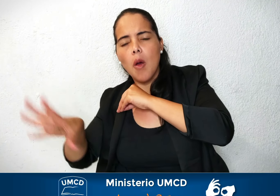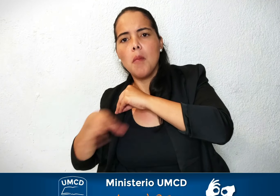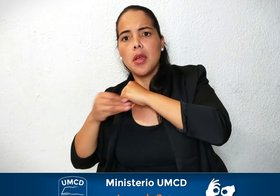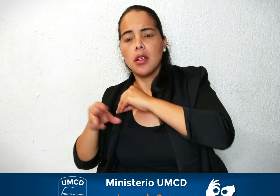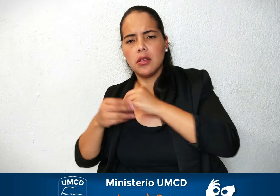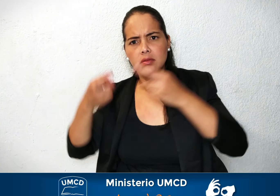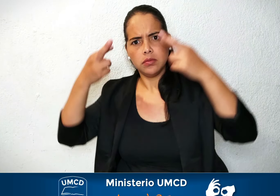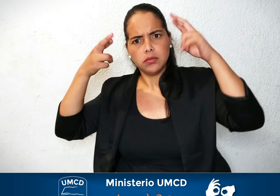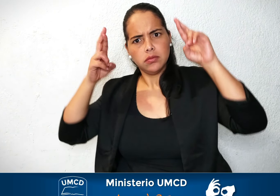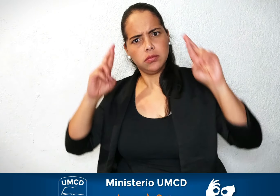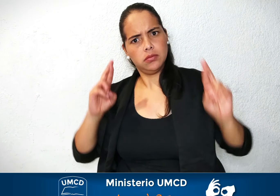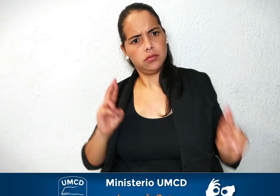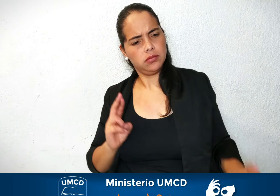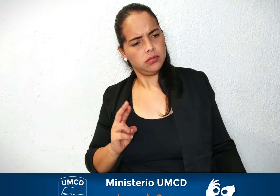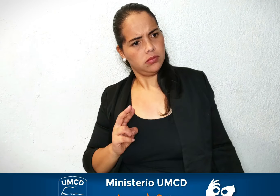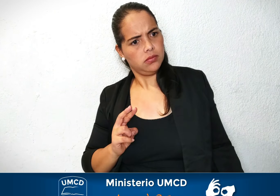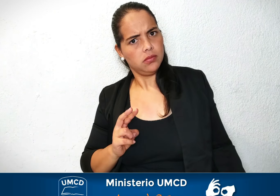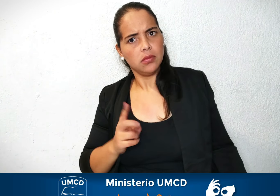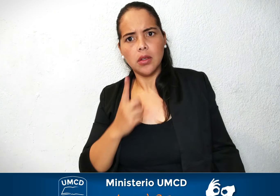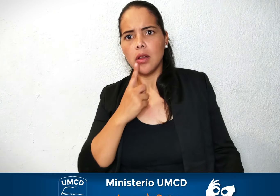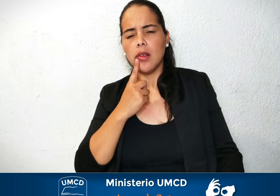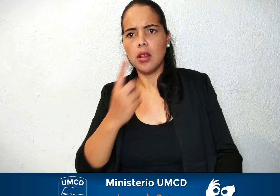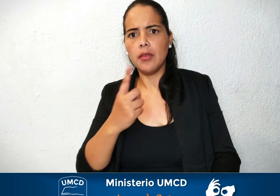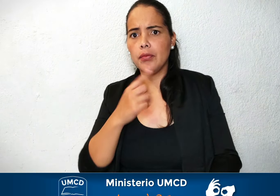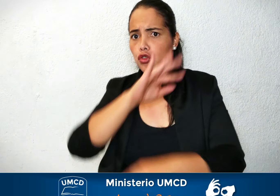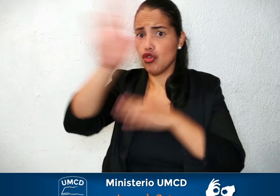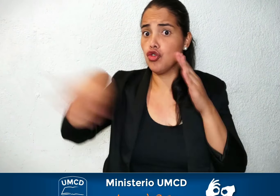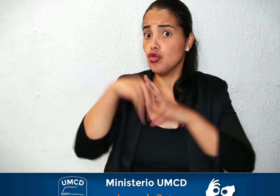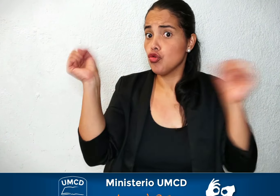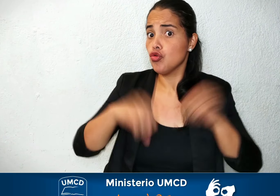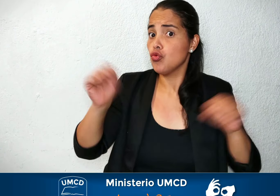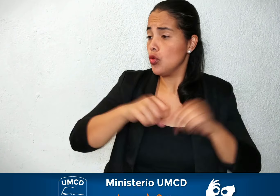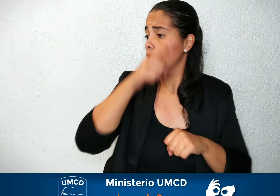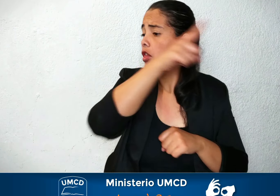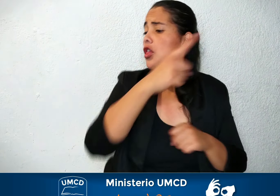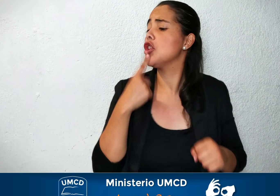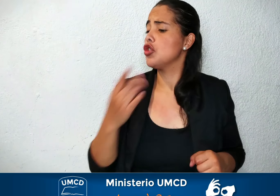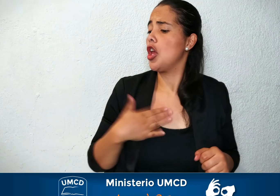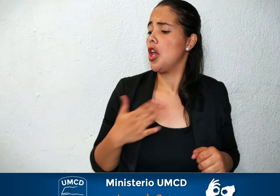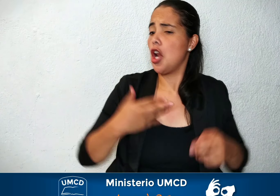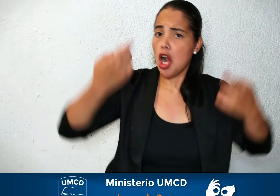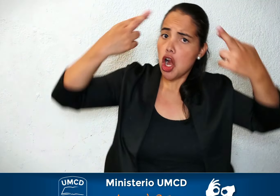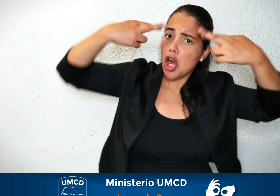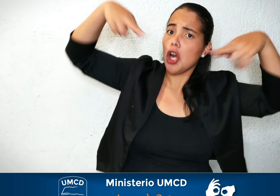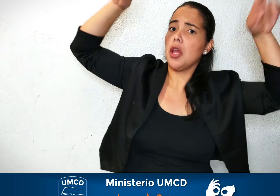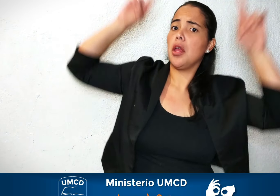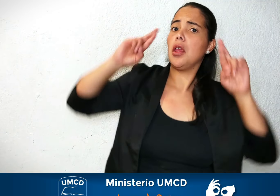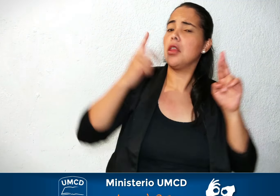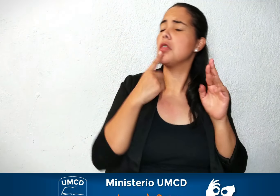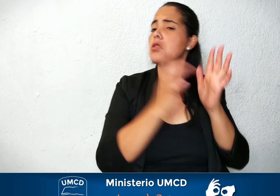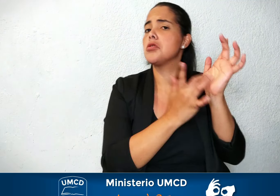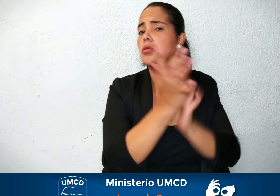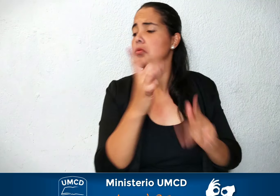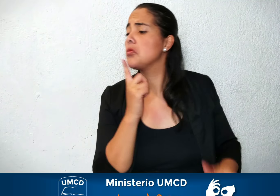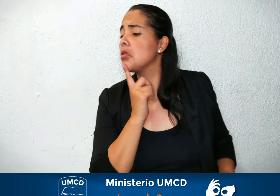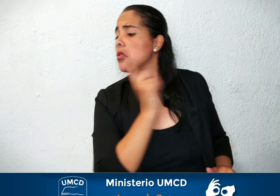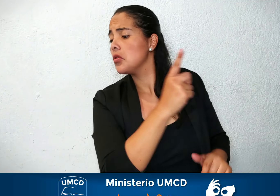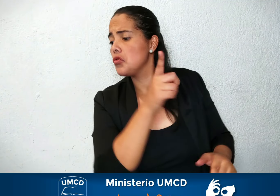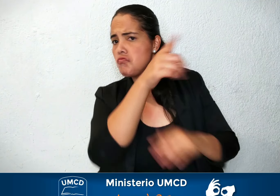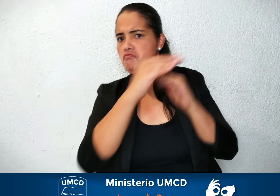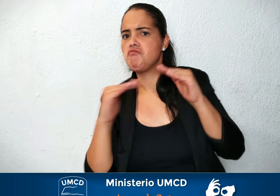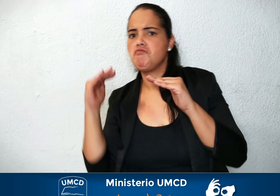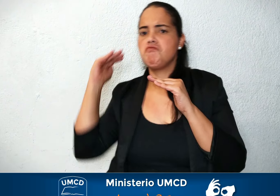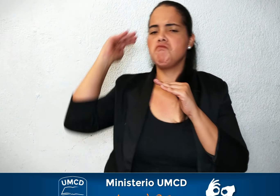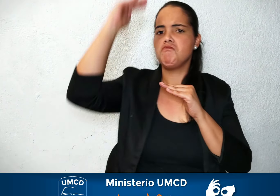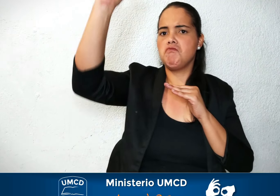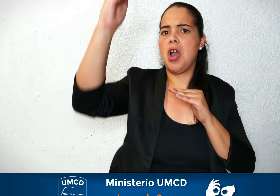momento a levantar su reino. Él no venía a reclamar lo que era suyo por derecho. Él, al contrario, venía esta